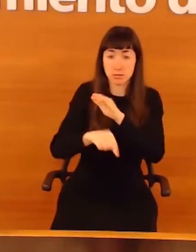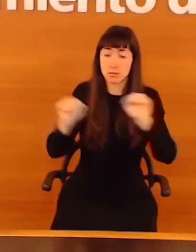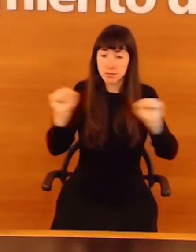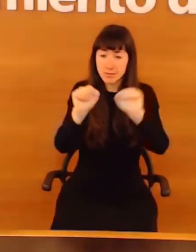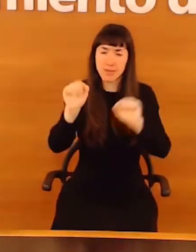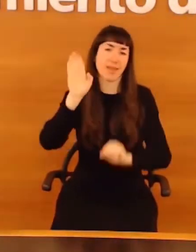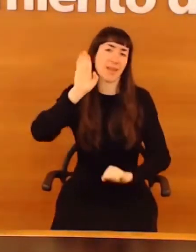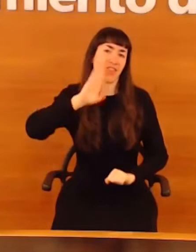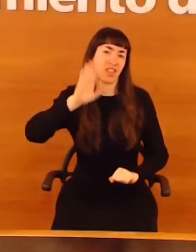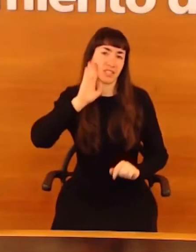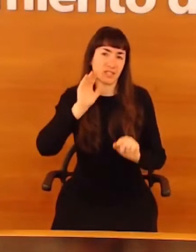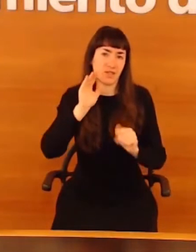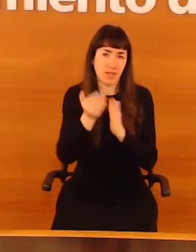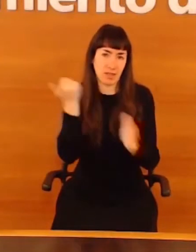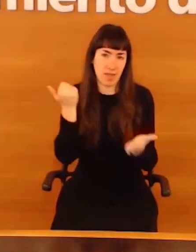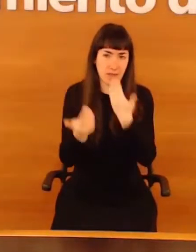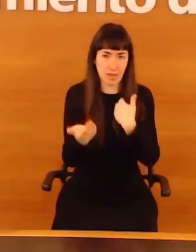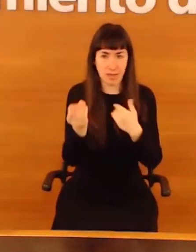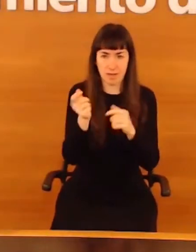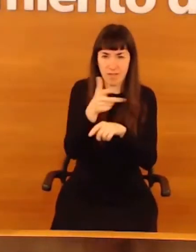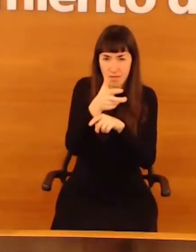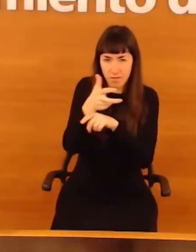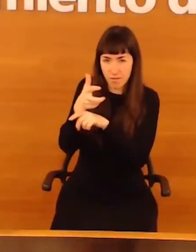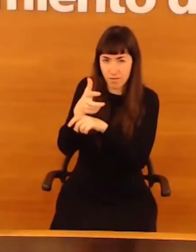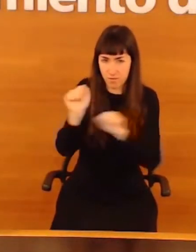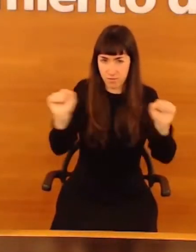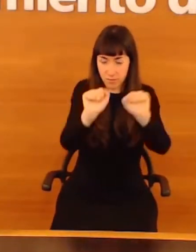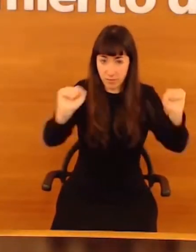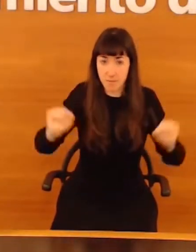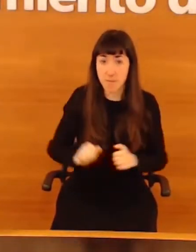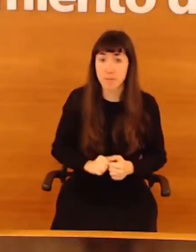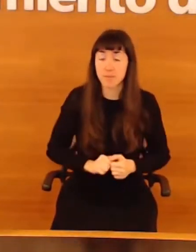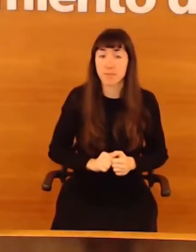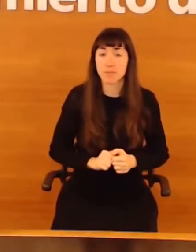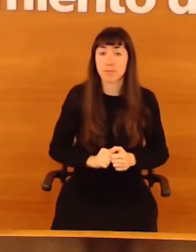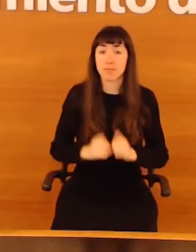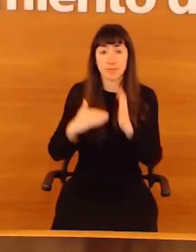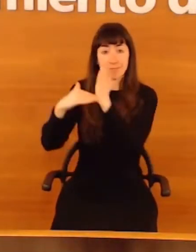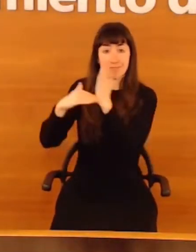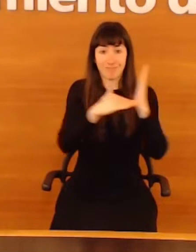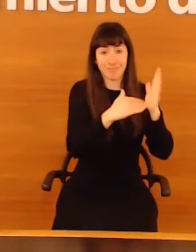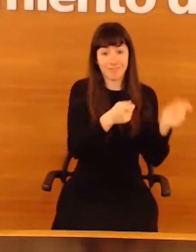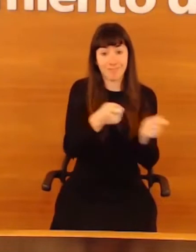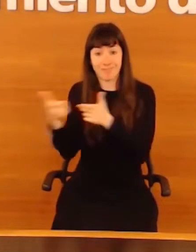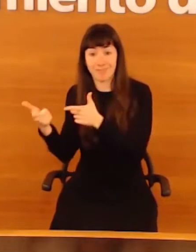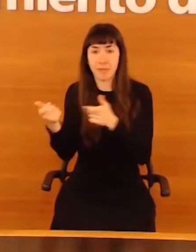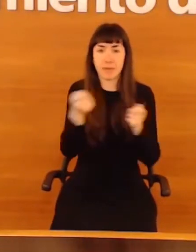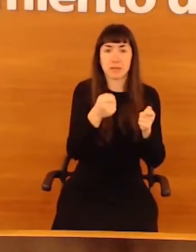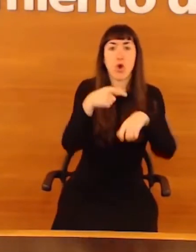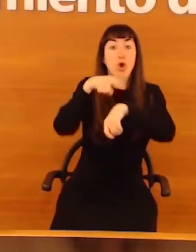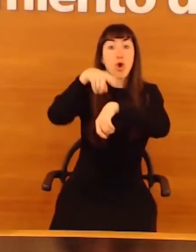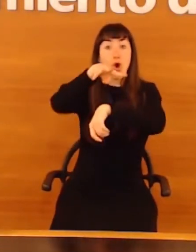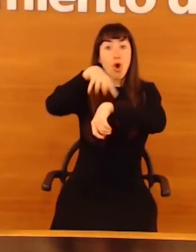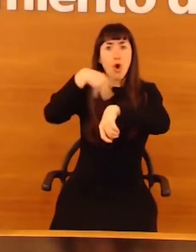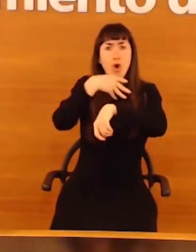desinfectantes. Además, hemos flexibilizado el horario de carga y descarga para que no haya problemas